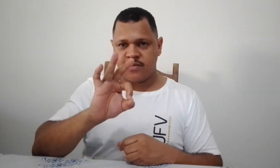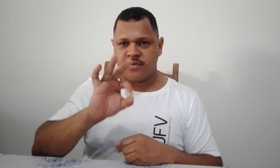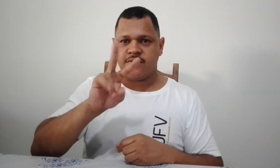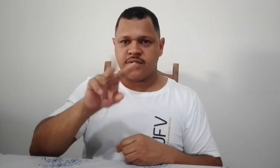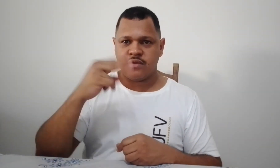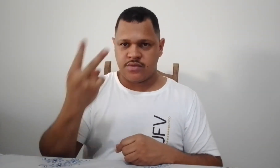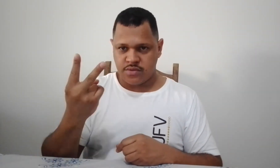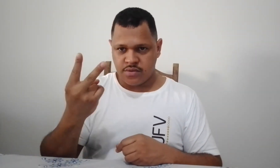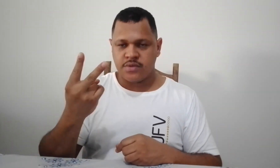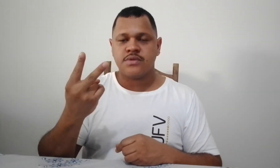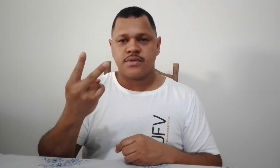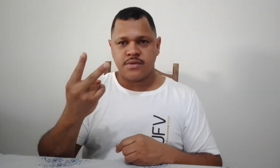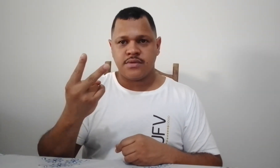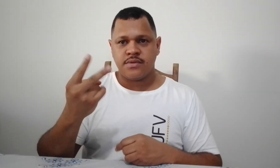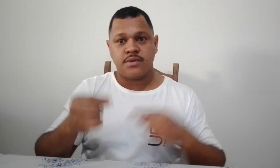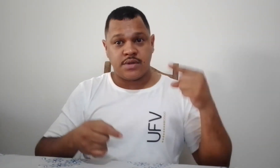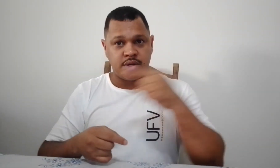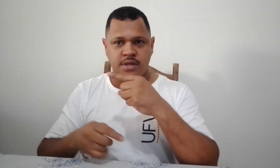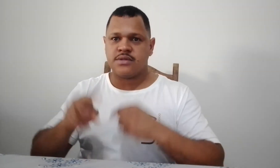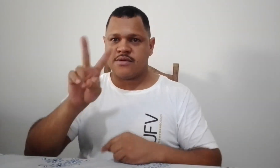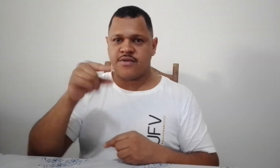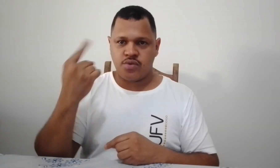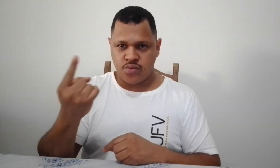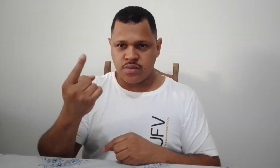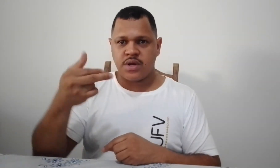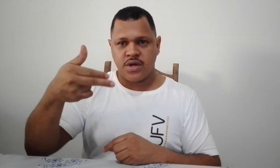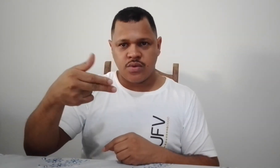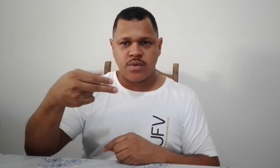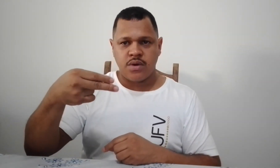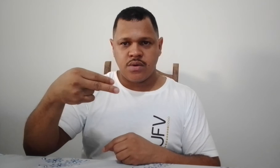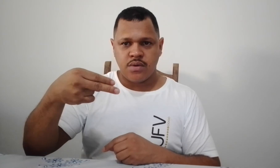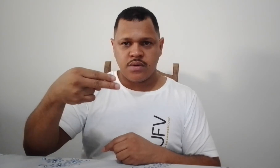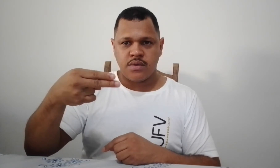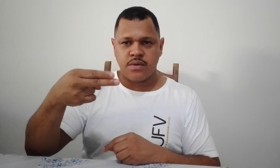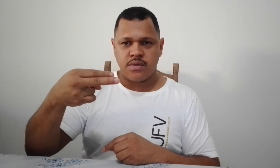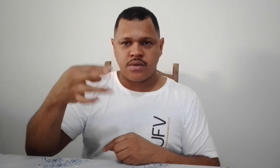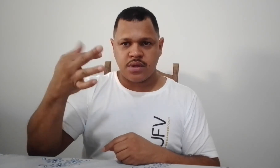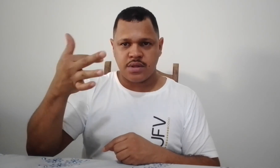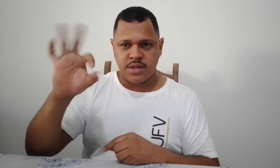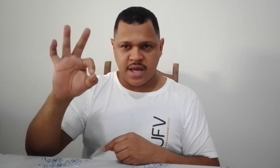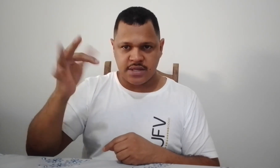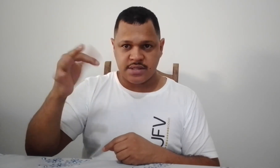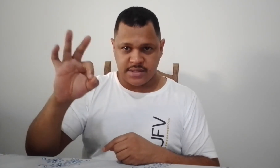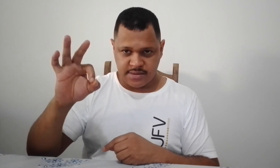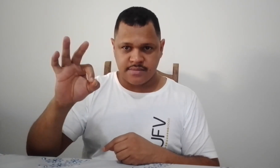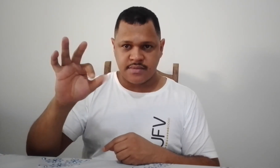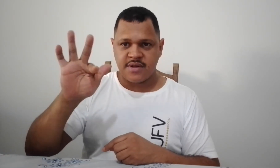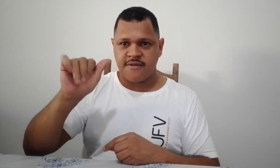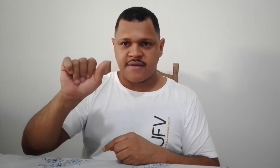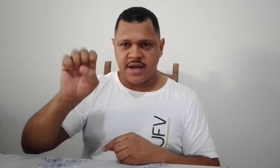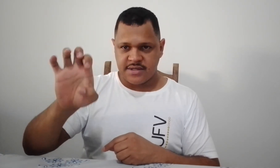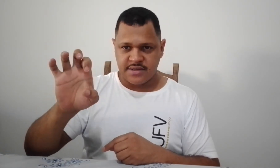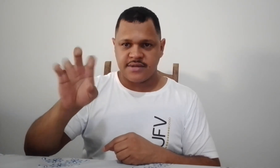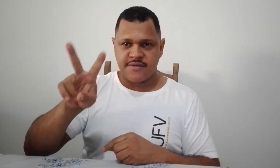em relação a V1 é igual a 10, que é a fase de V2,